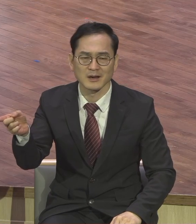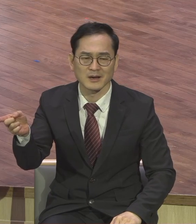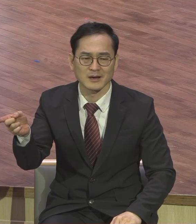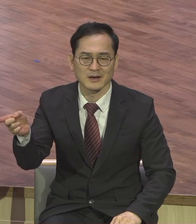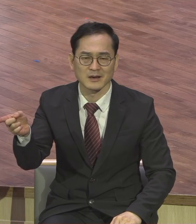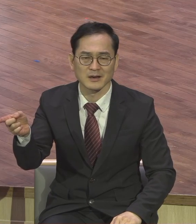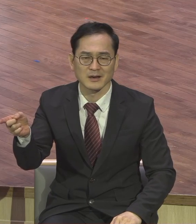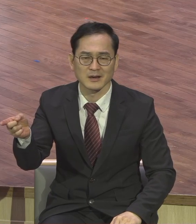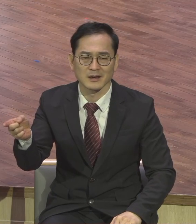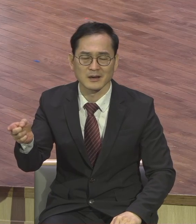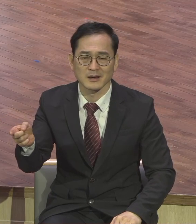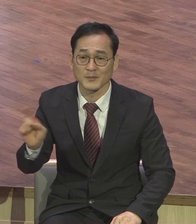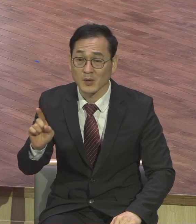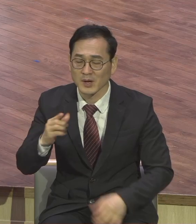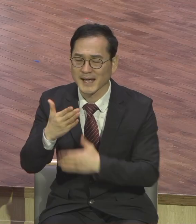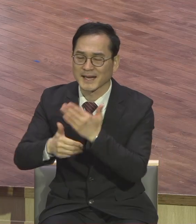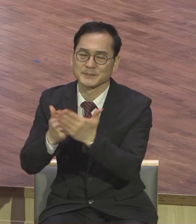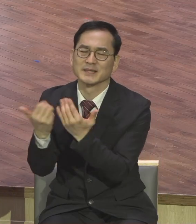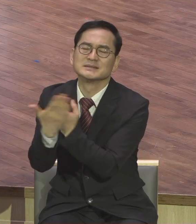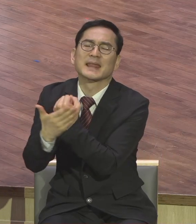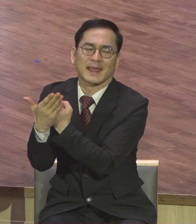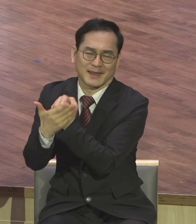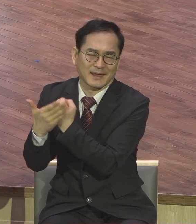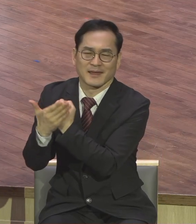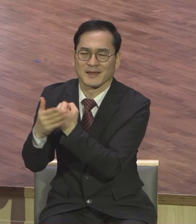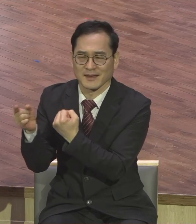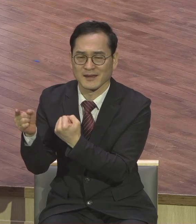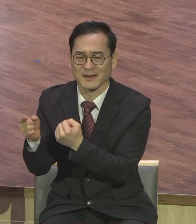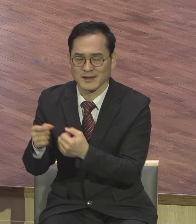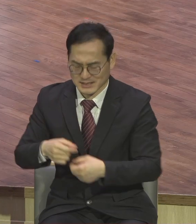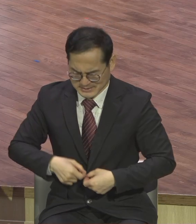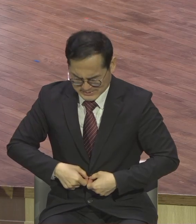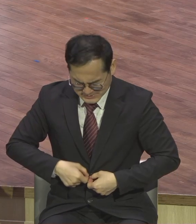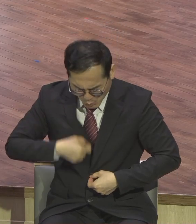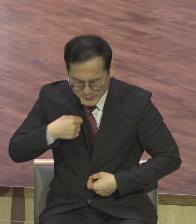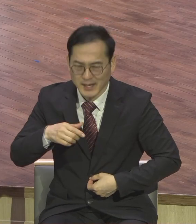하나님의 은혜로 어렵다, 의인이 됐다.